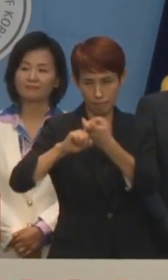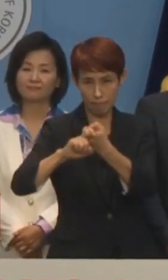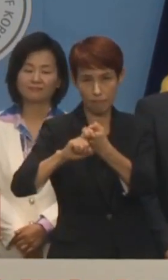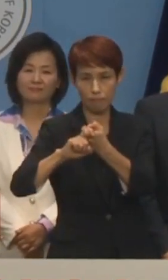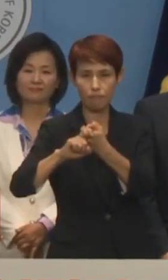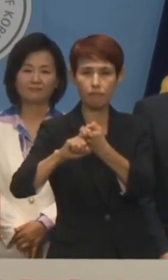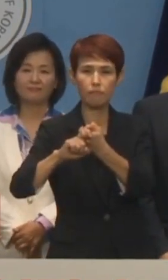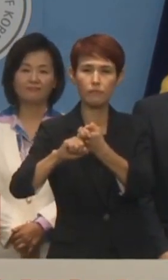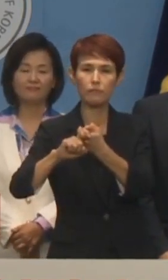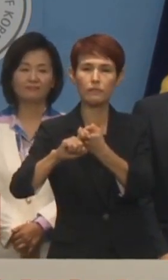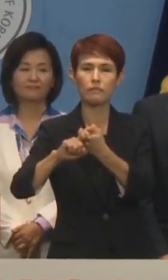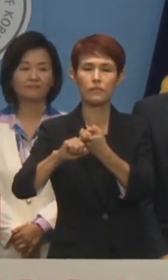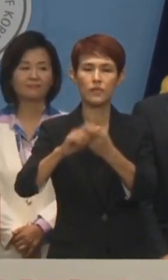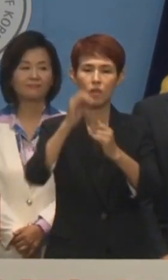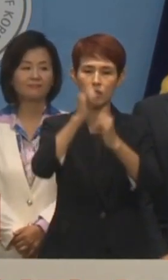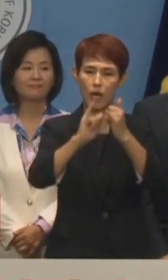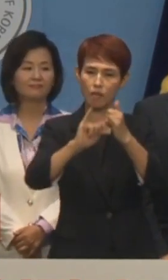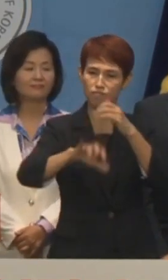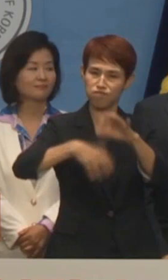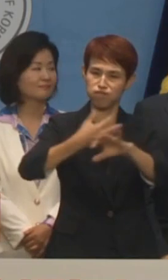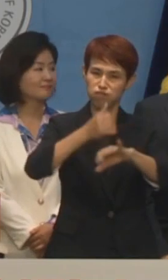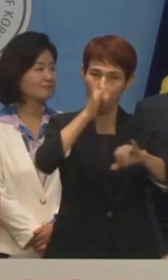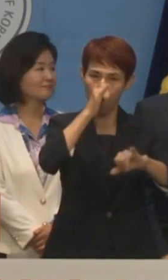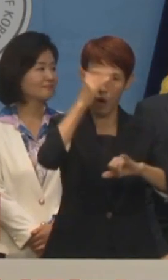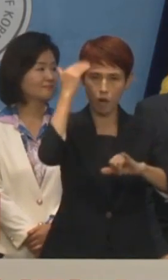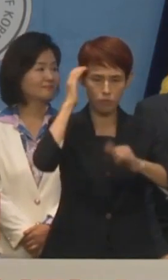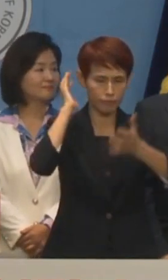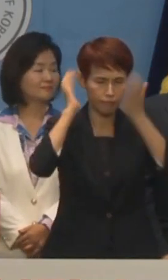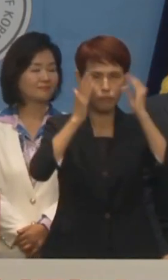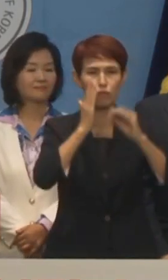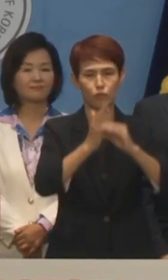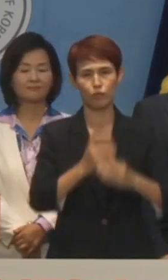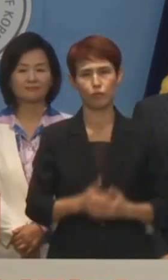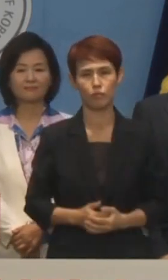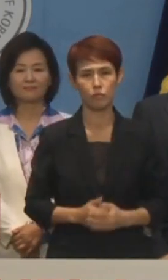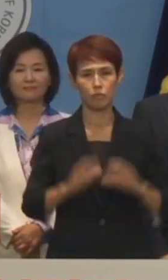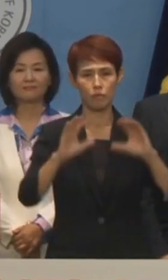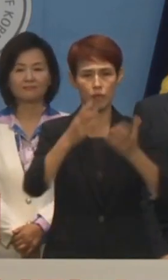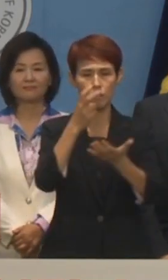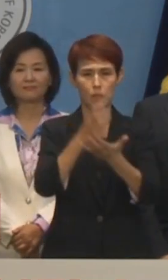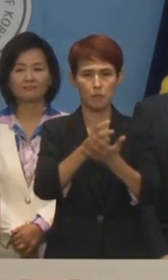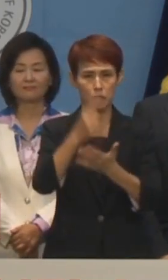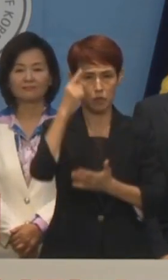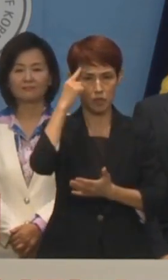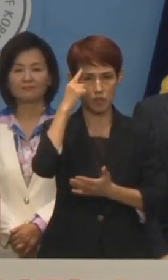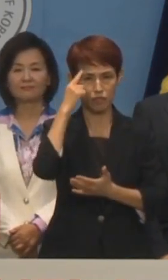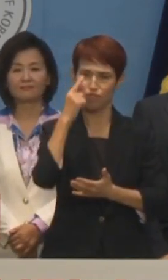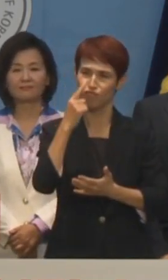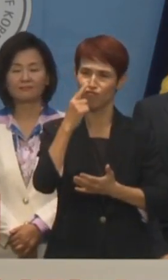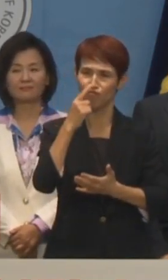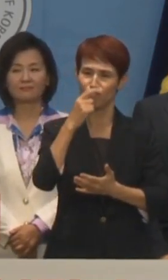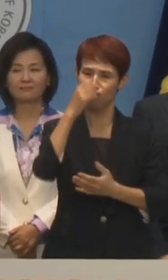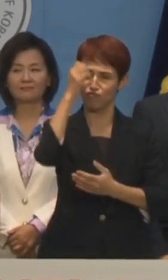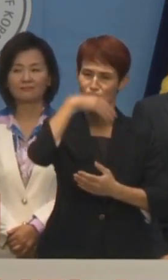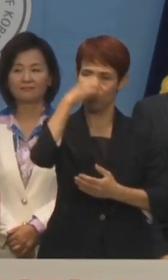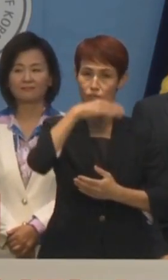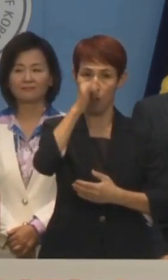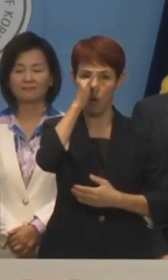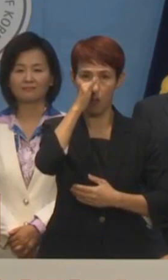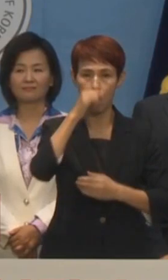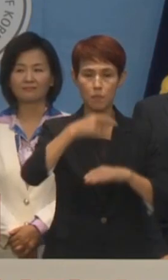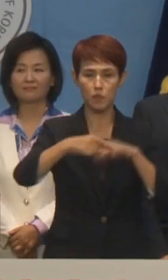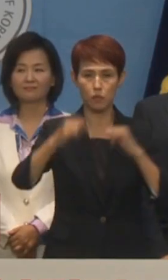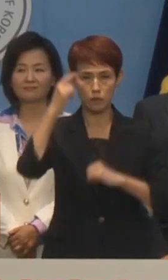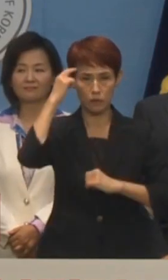쿠데타가 대한민국의 근간을 뿌리째 흔들고 있습니다. 헌법 정신을 대놓고 부정하고 민족 정신을 근본적으로